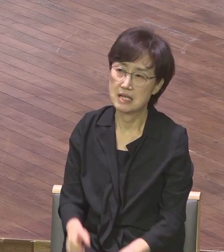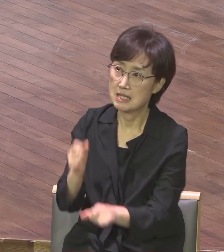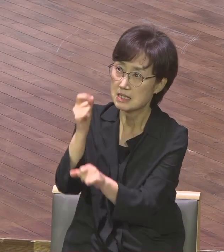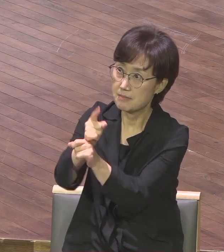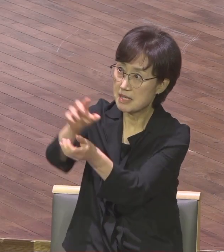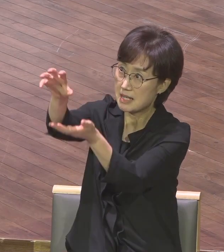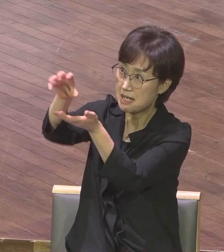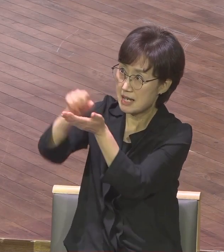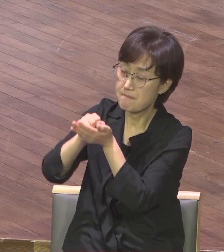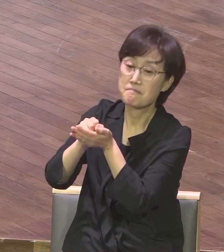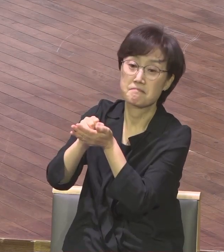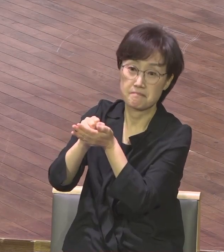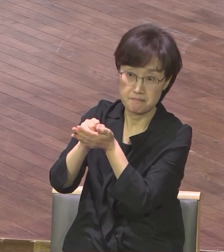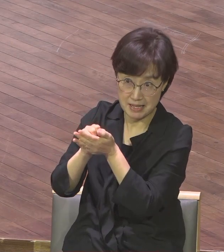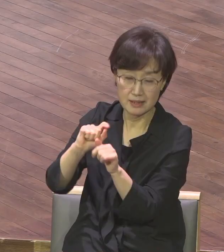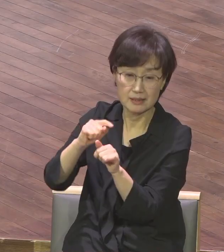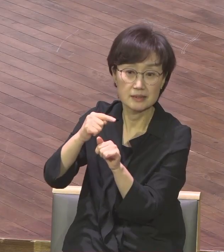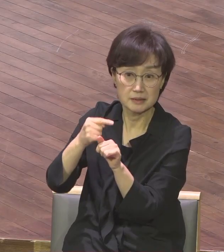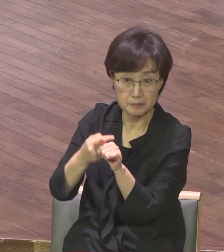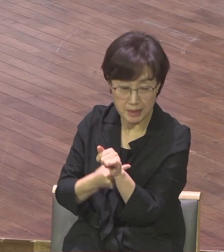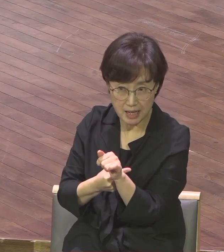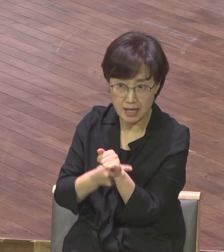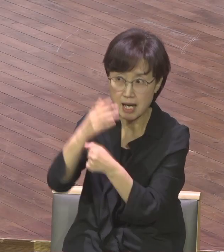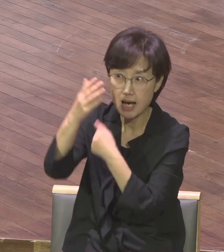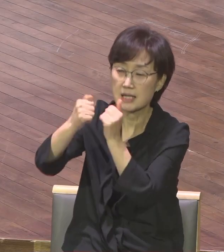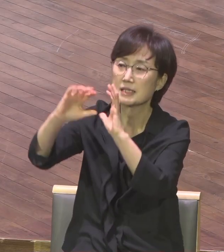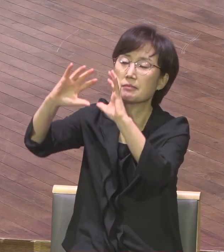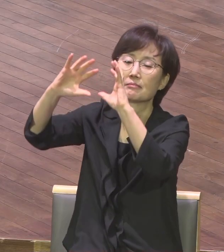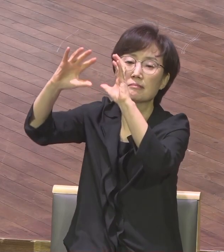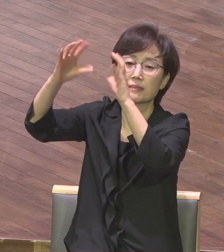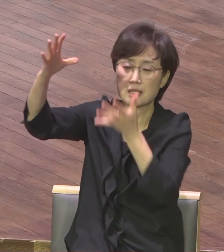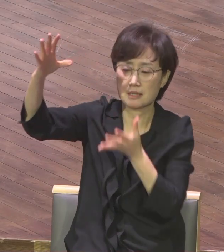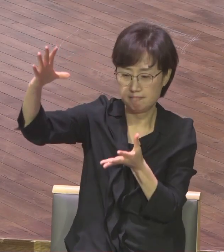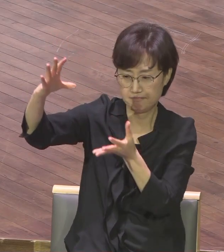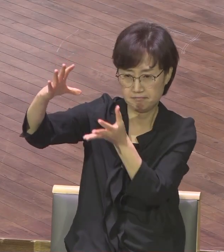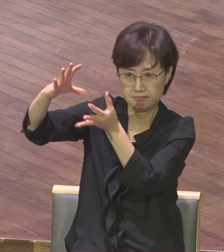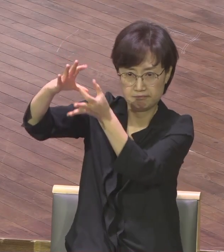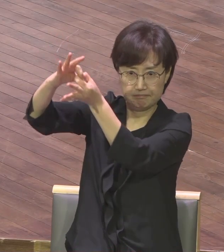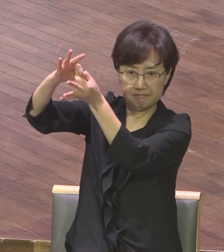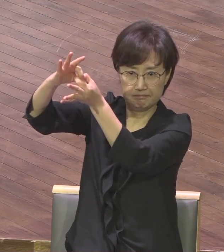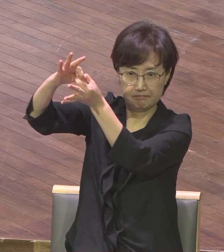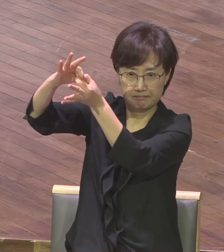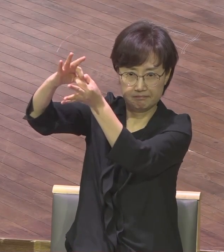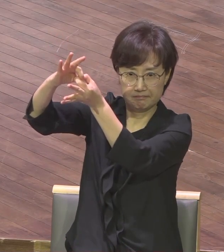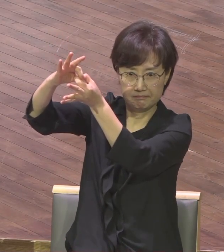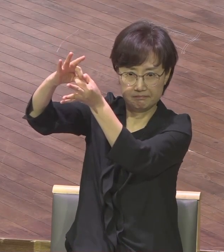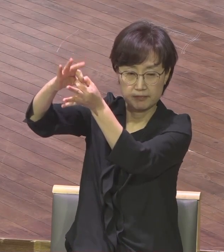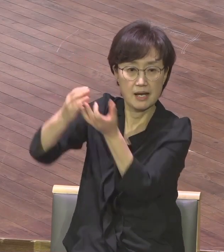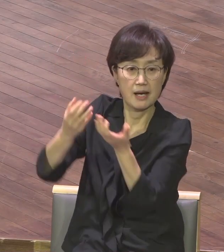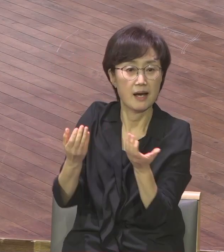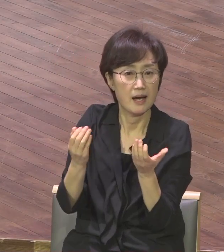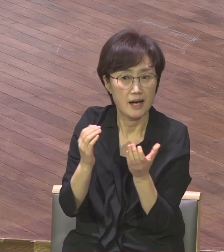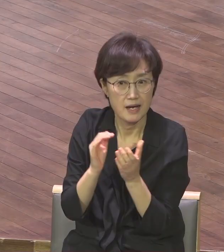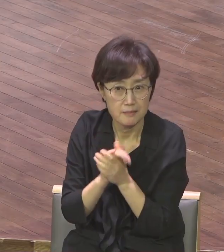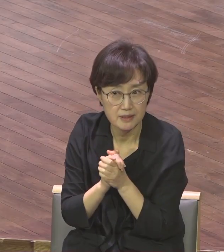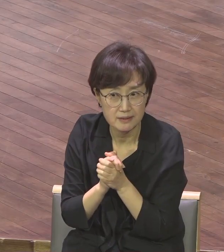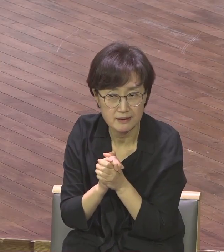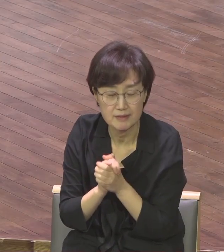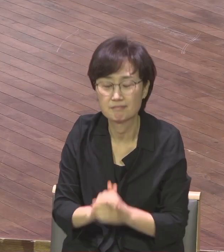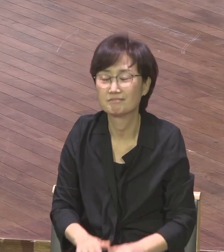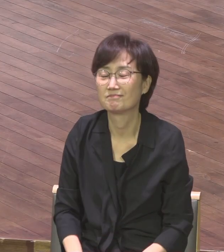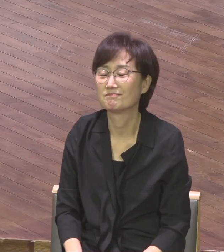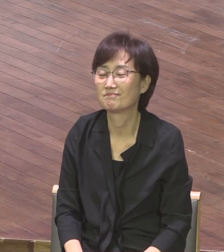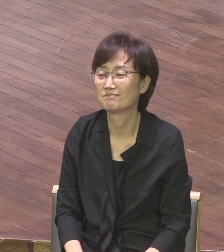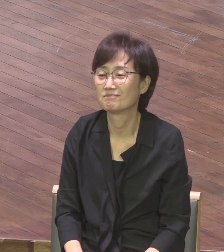얻었고, 우리의 거할 곳은 하나님의 나라 천국입니다. 아멘. 천국입니다. 이